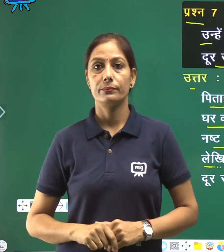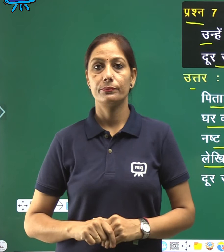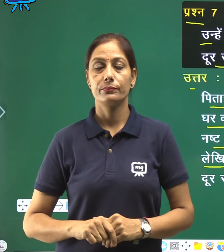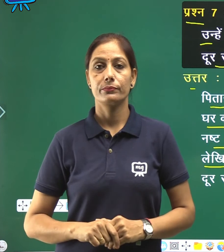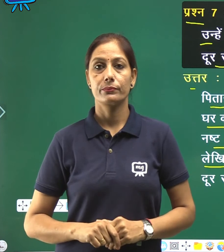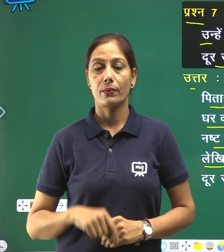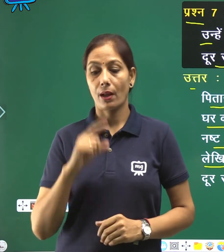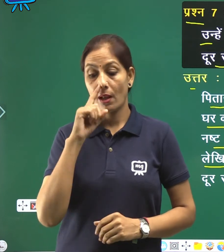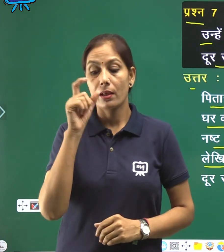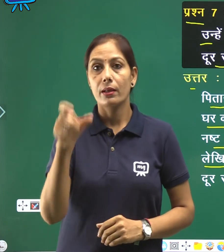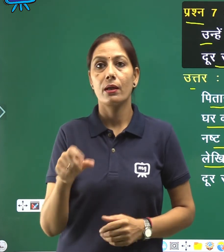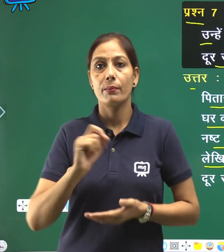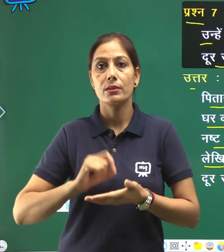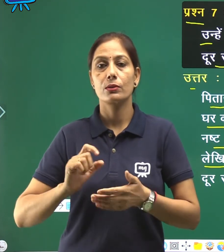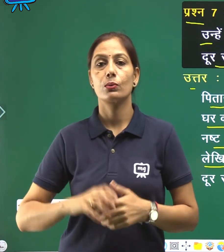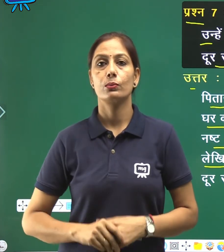लेखिका को